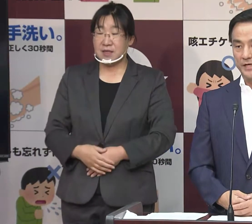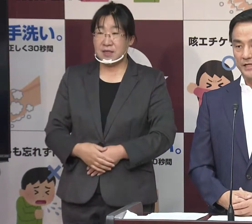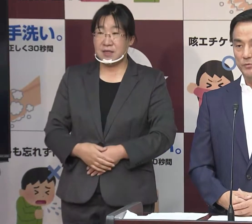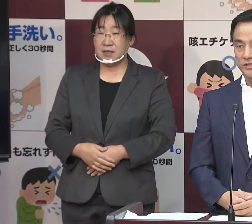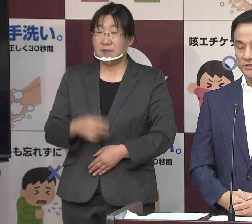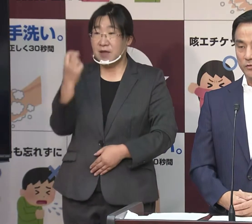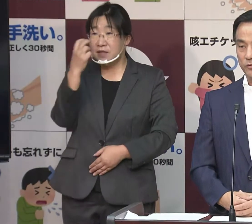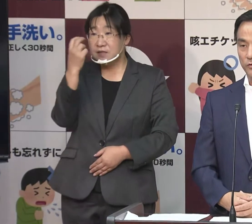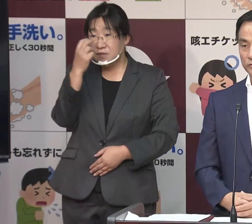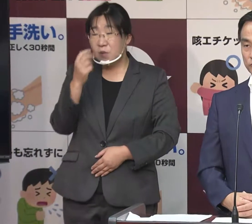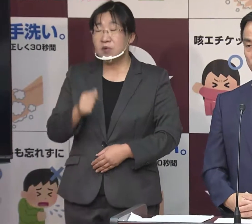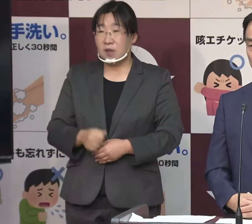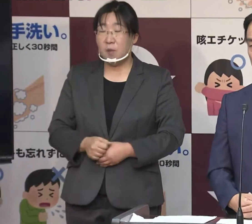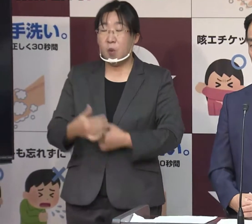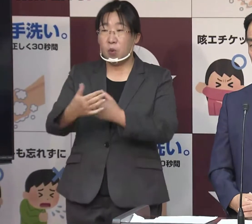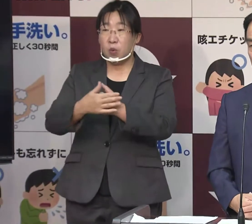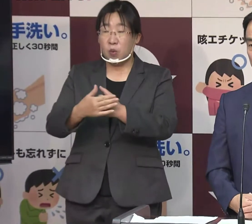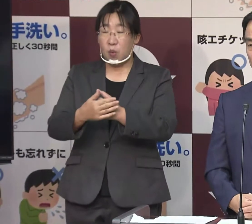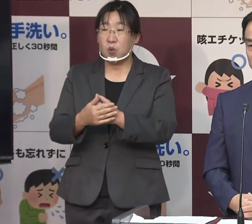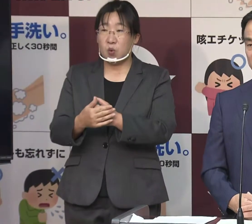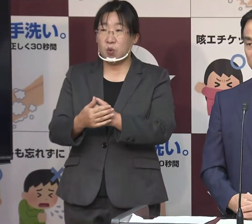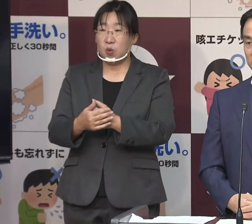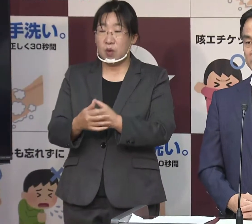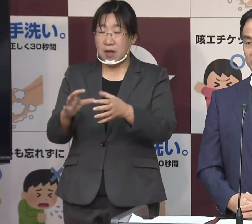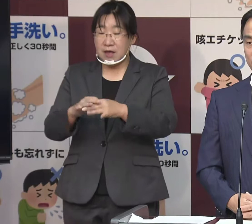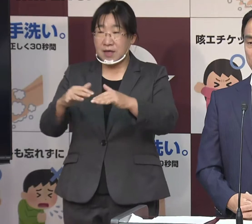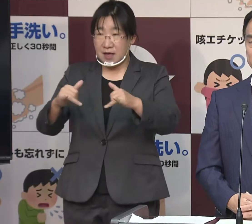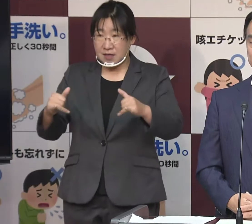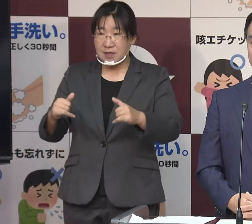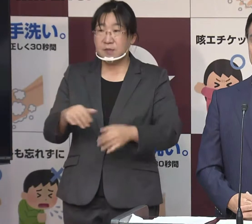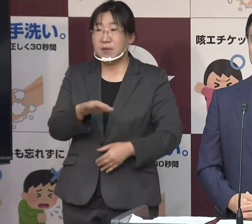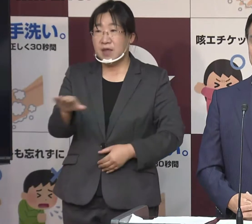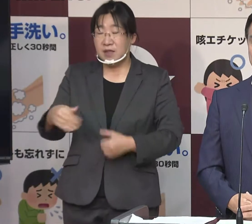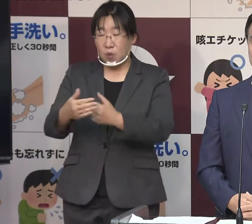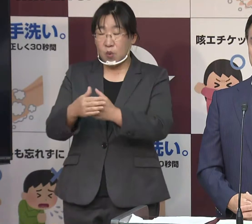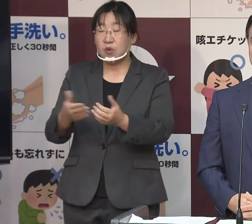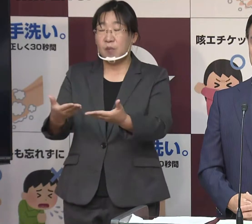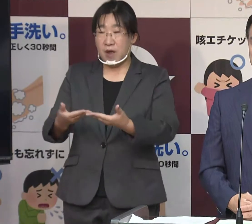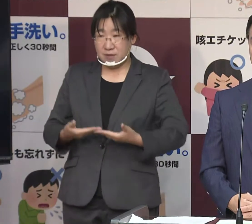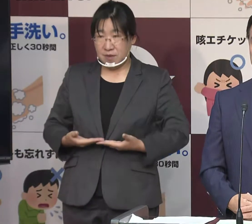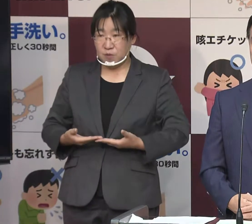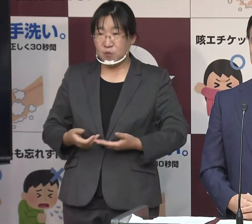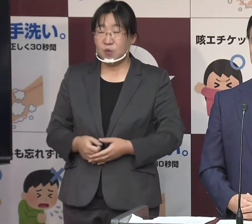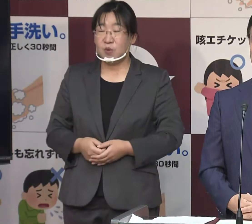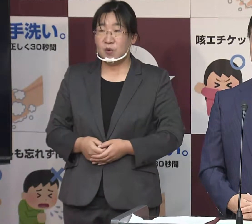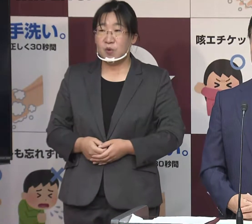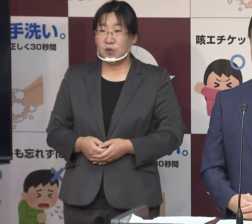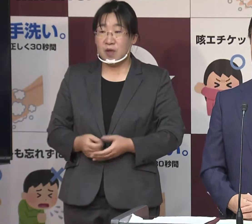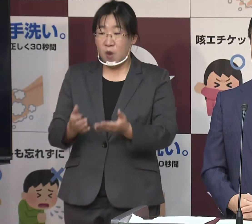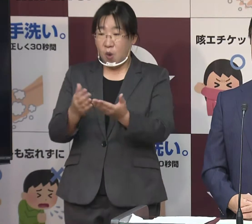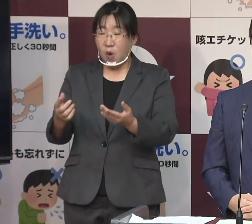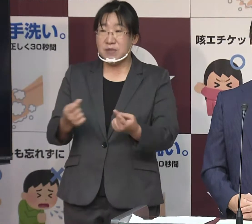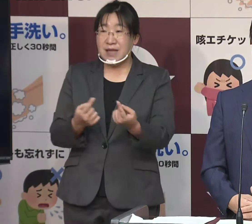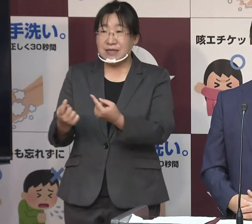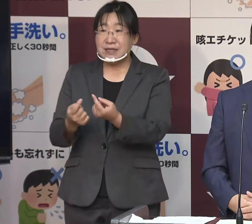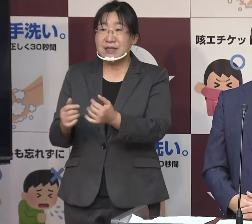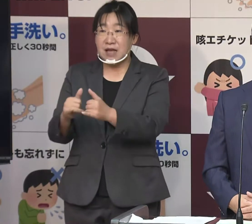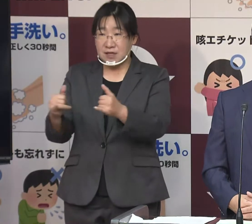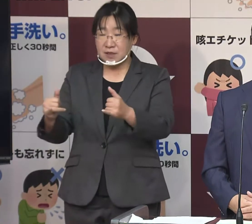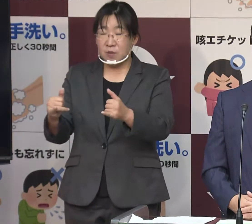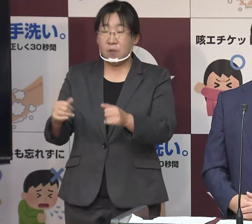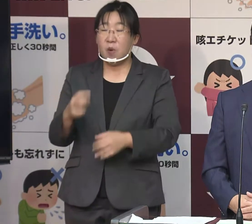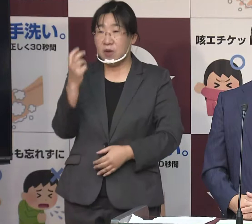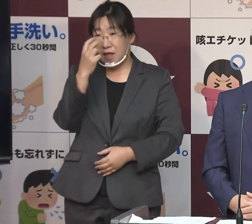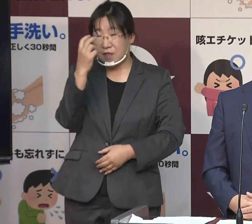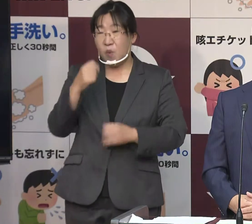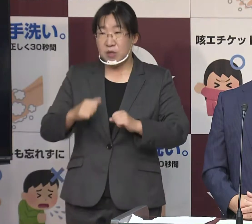調査にもですね、ご協力を関係の皆さんにもいただいておりますから、利用客の方々へのですね PCR 検査も順調に行えてお